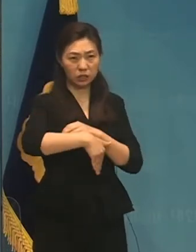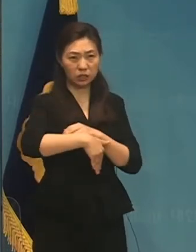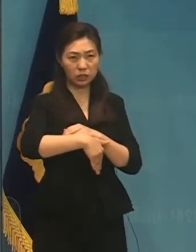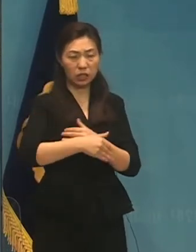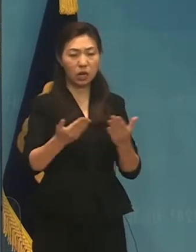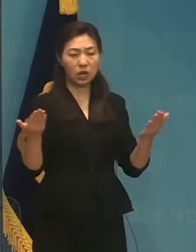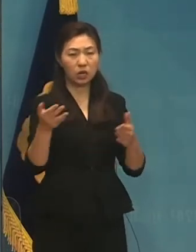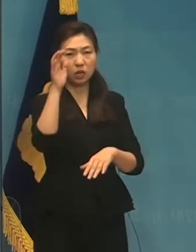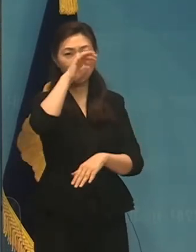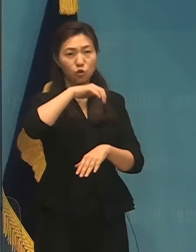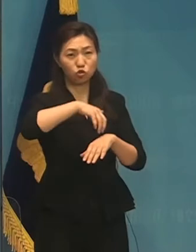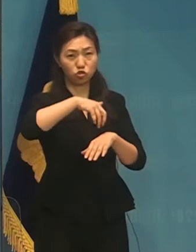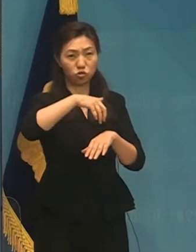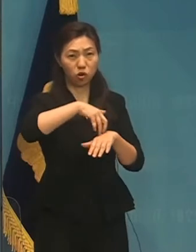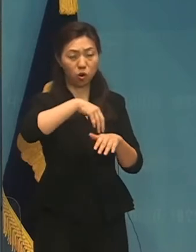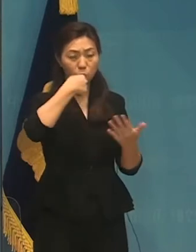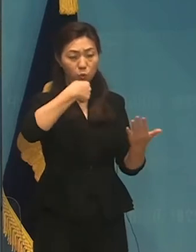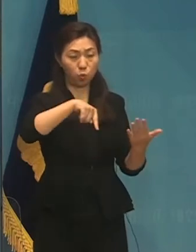직무직업교육훈련을